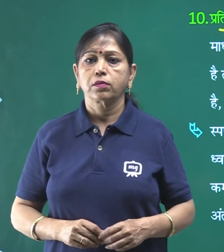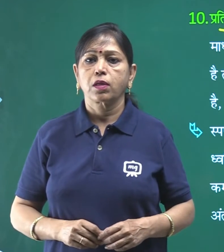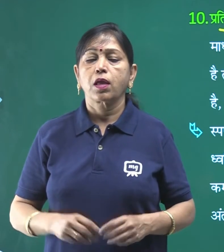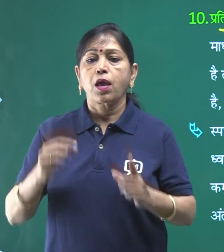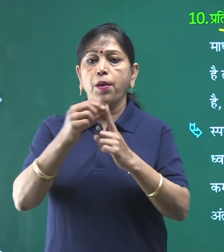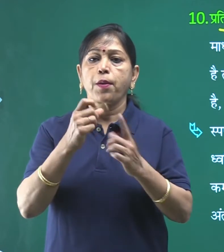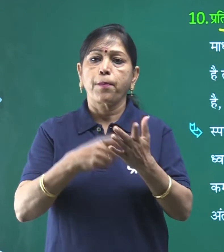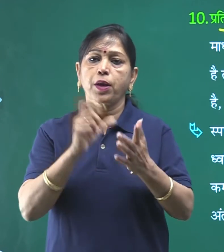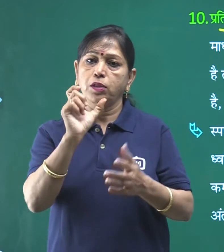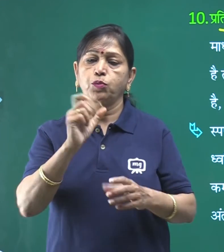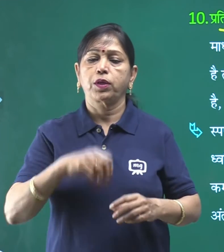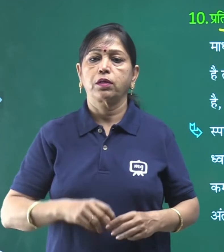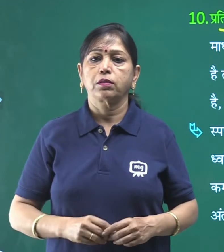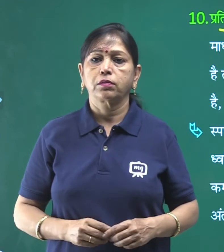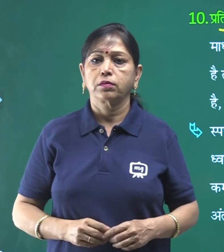प्रतिध्वनि